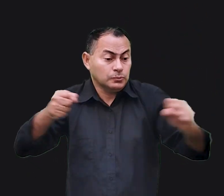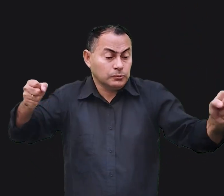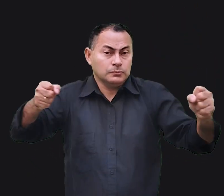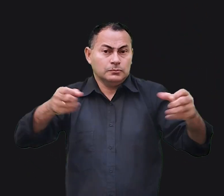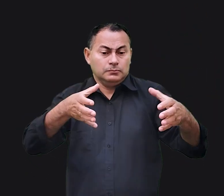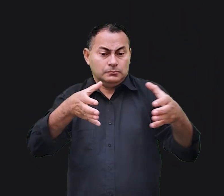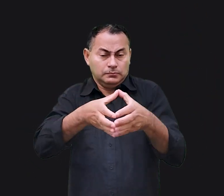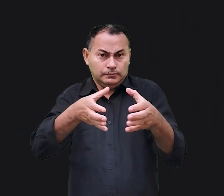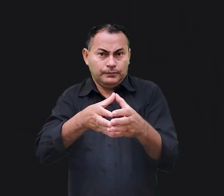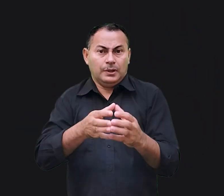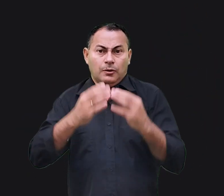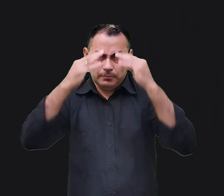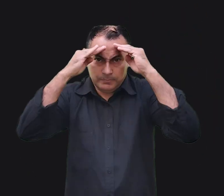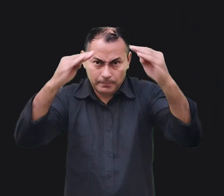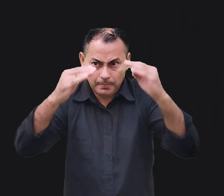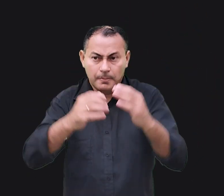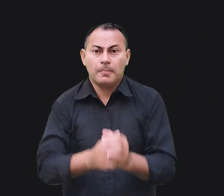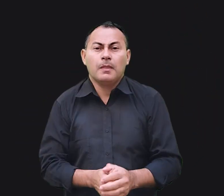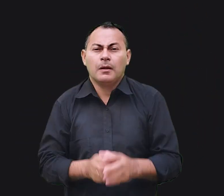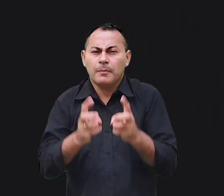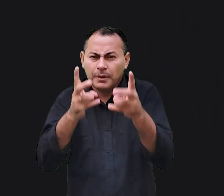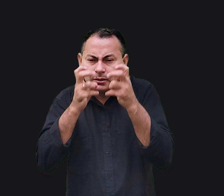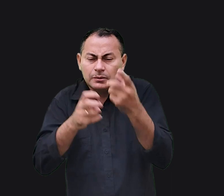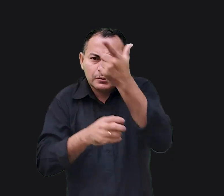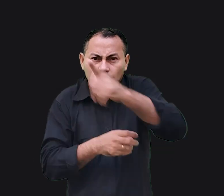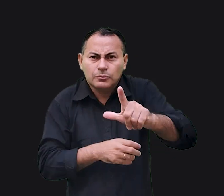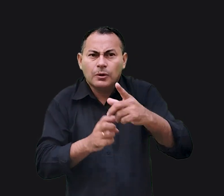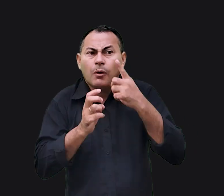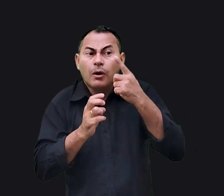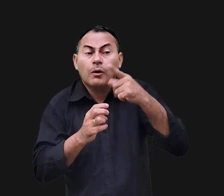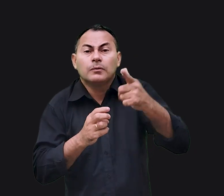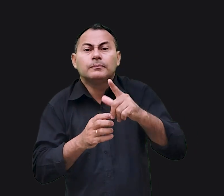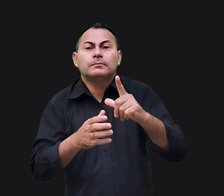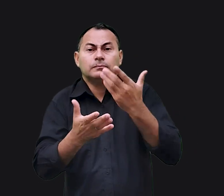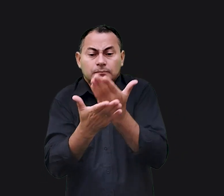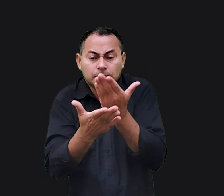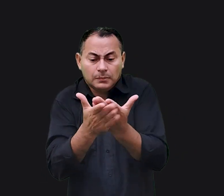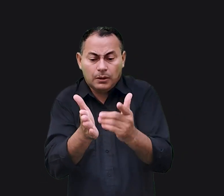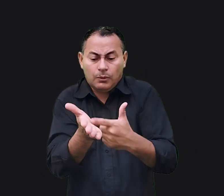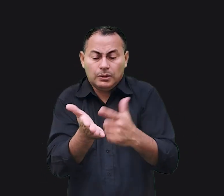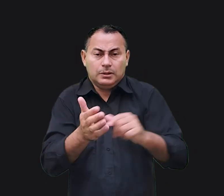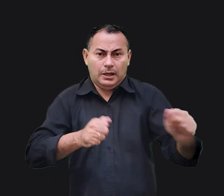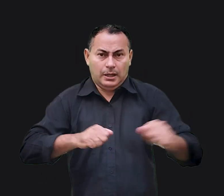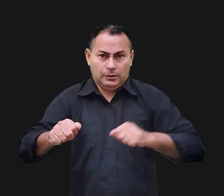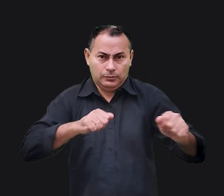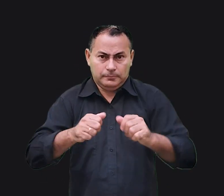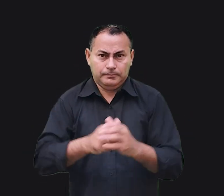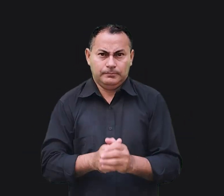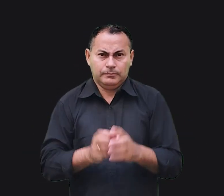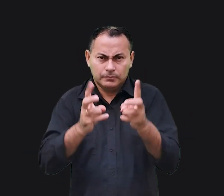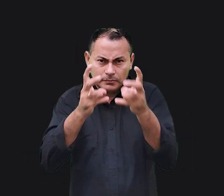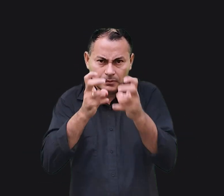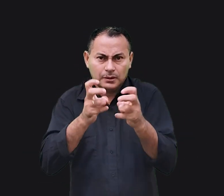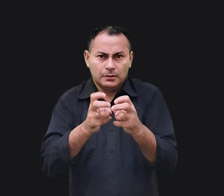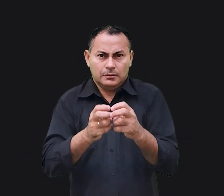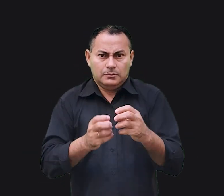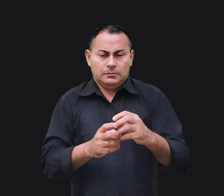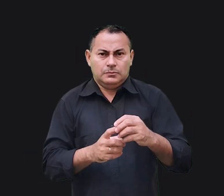sendo cumprida. Observe mais uma coisa enquanto estiver estudando o livro de Atos. Observe os padrões